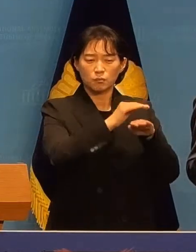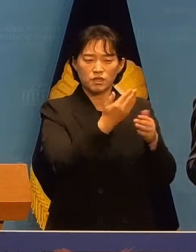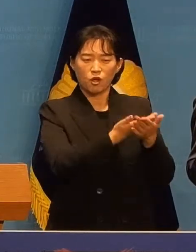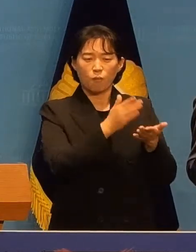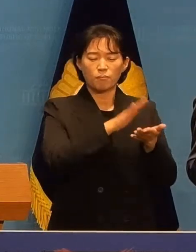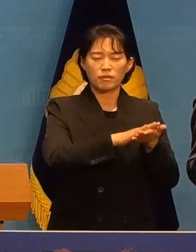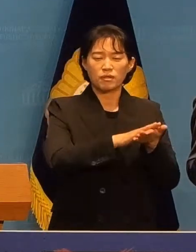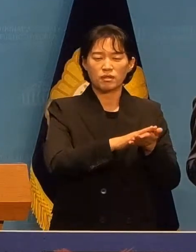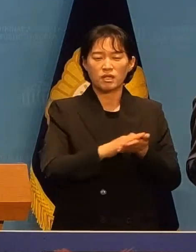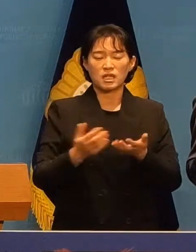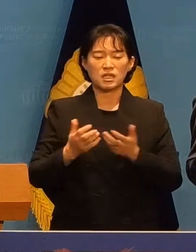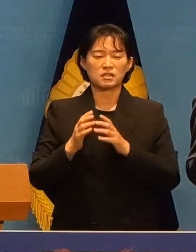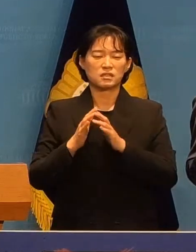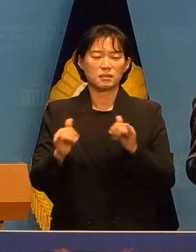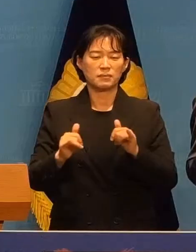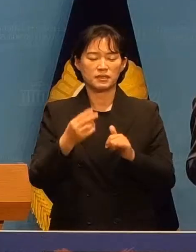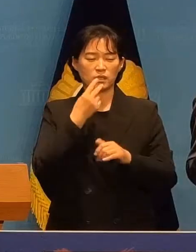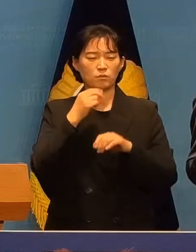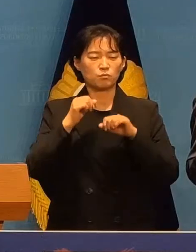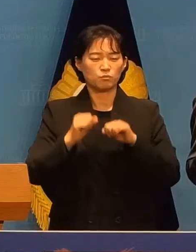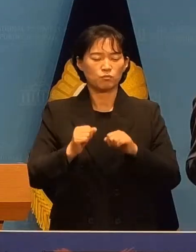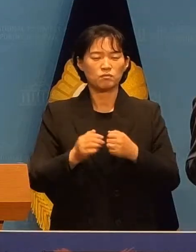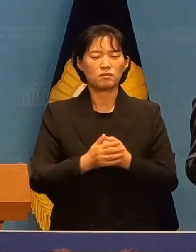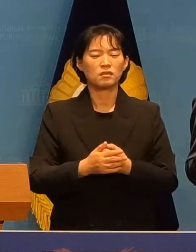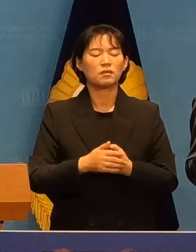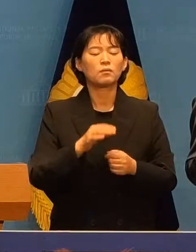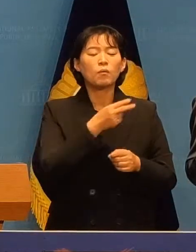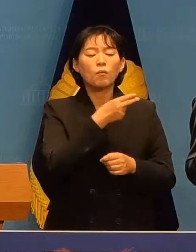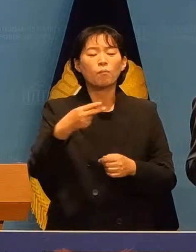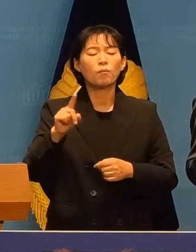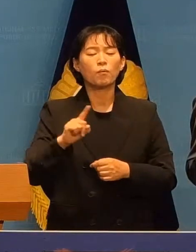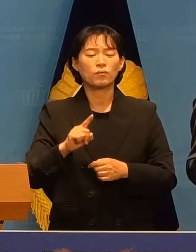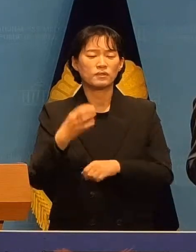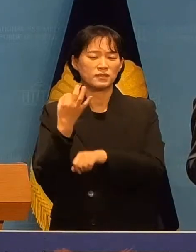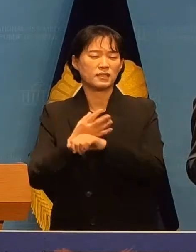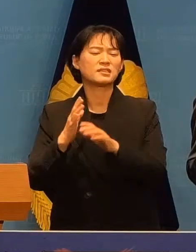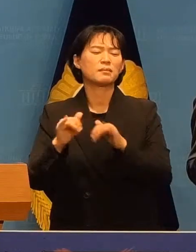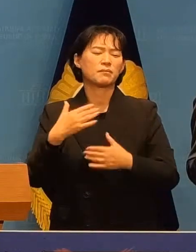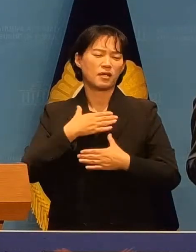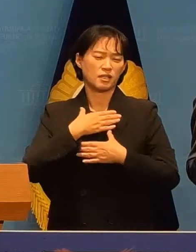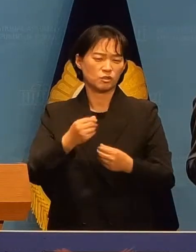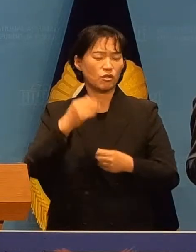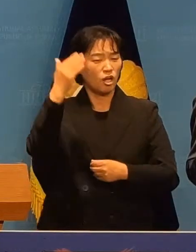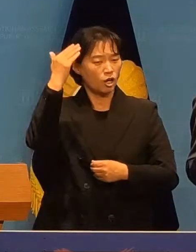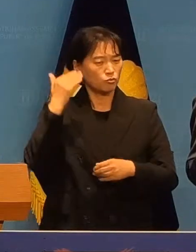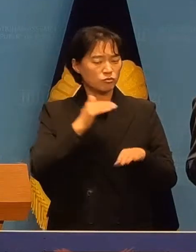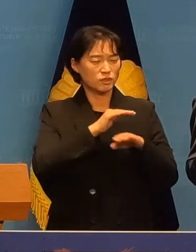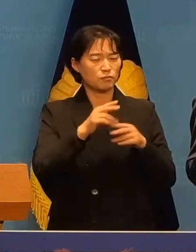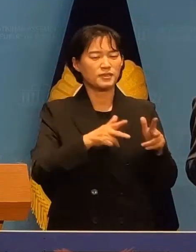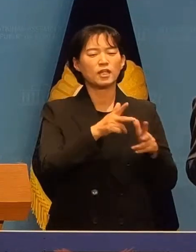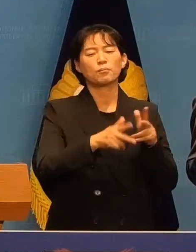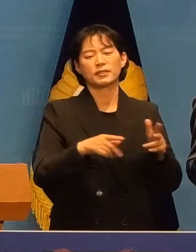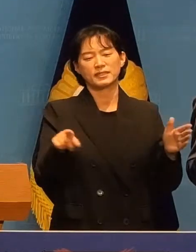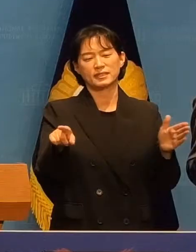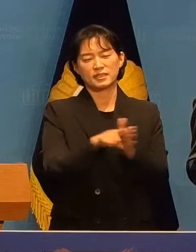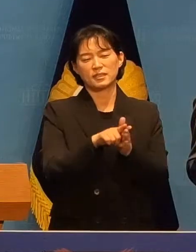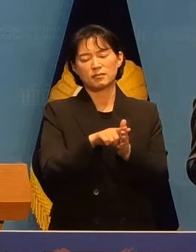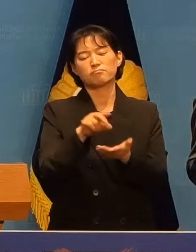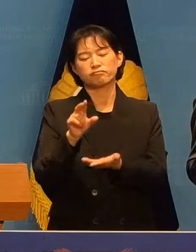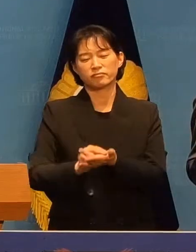정비업체의 생존은 곧 소비자의 안전이며 한국 자동차 산업의 신뢰